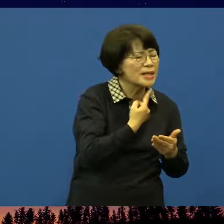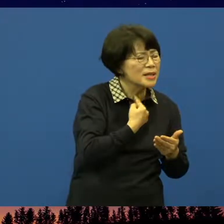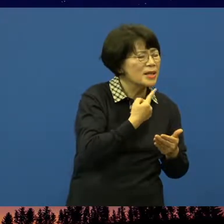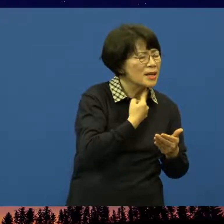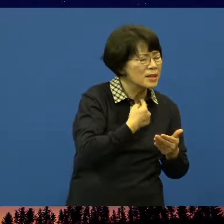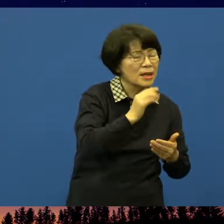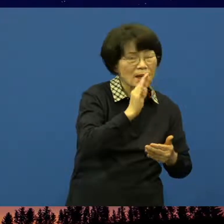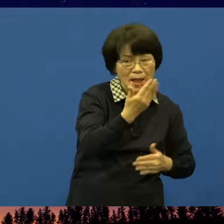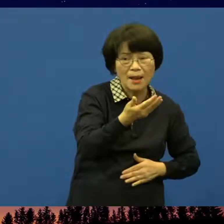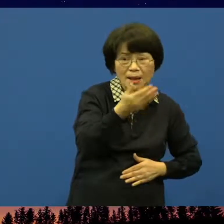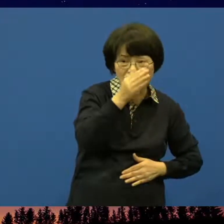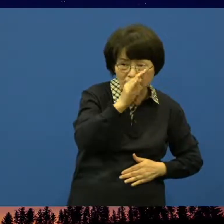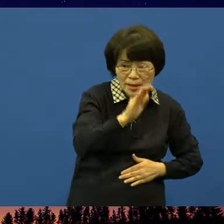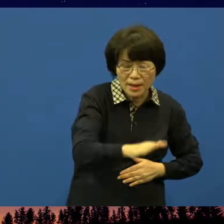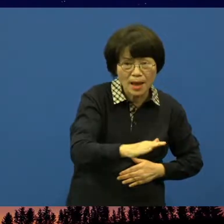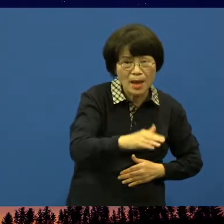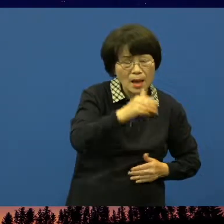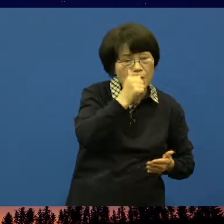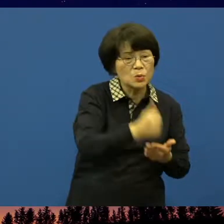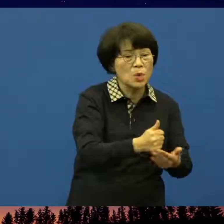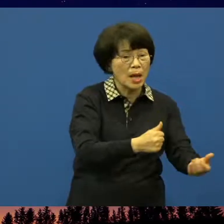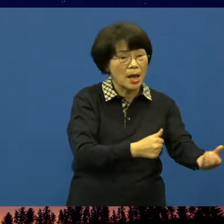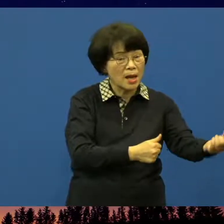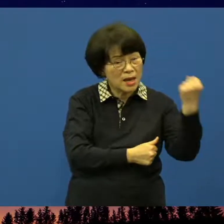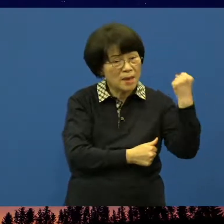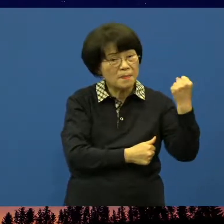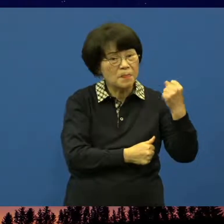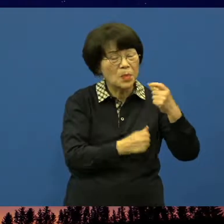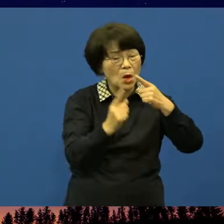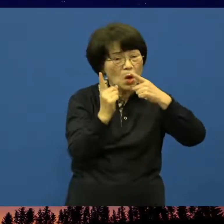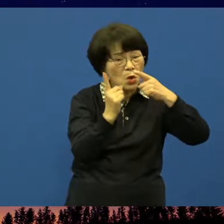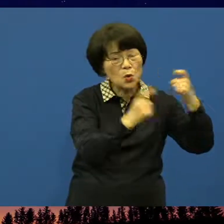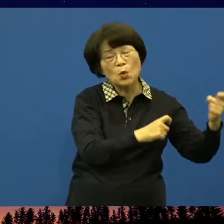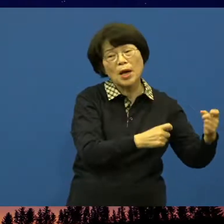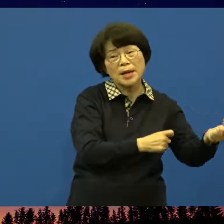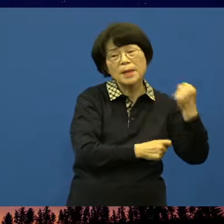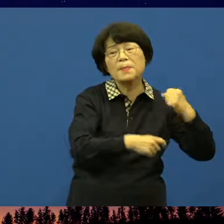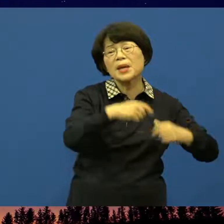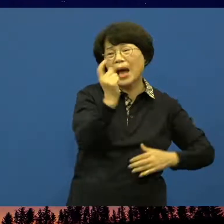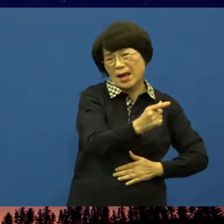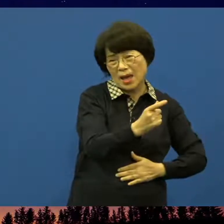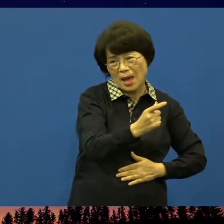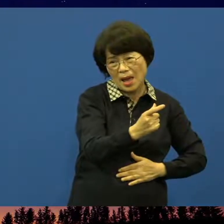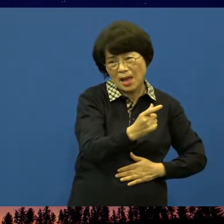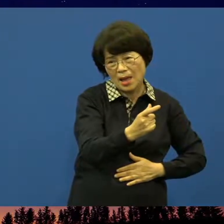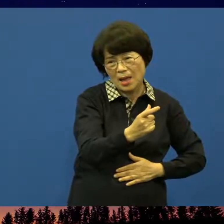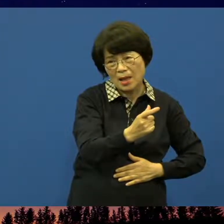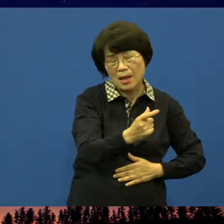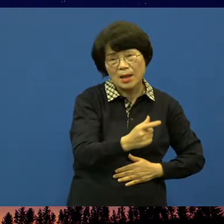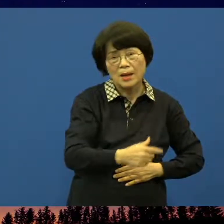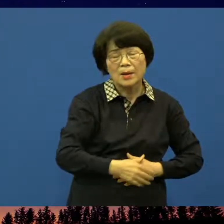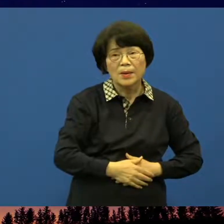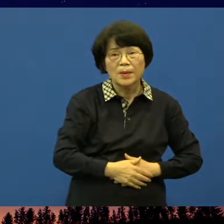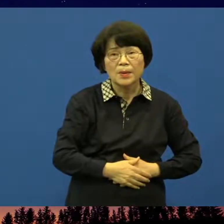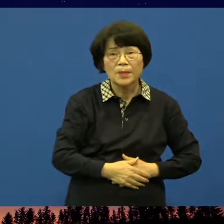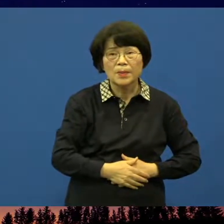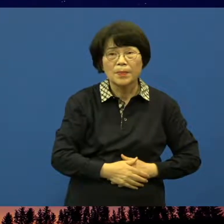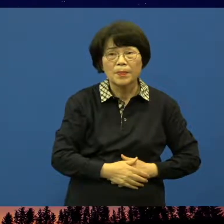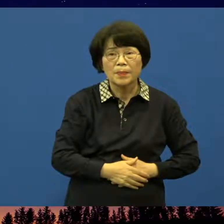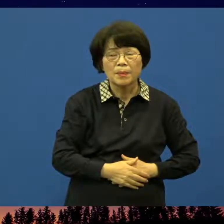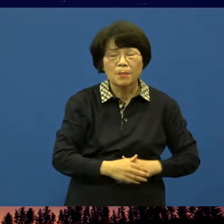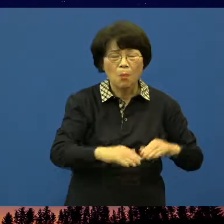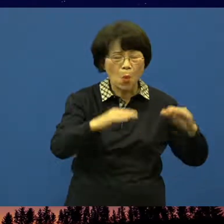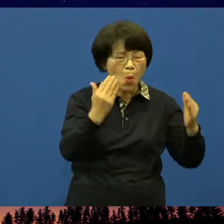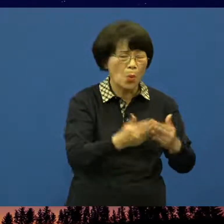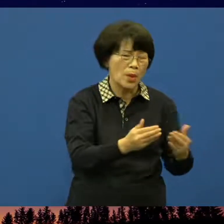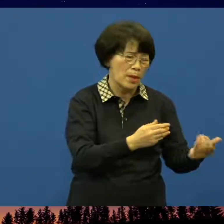생각해 보십시오. 그 죄의 힘이 얼마나 강력합니까? 그 힘에서 빠져나오지 못하는 거예요. 그러니까 거기에 모든